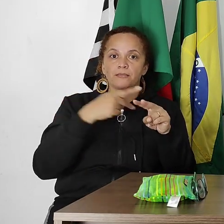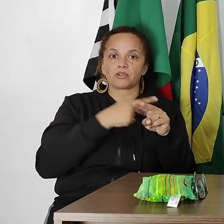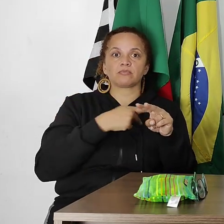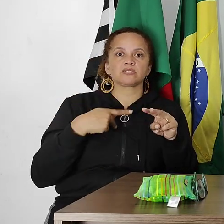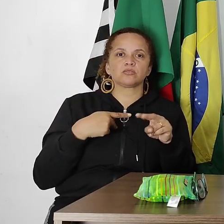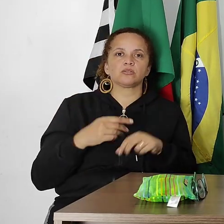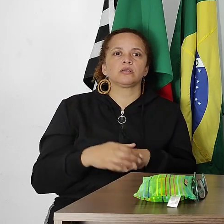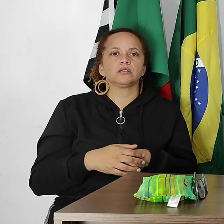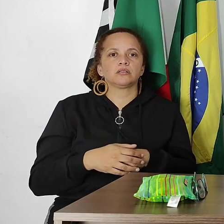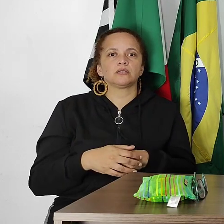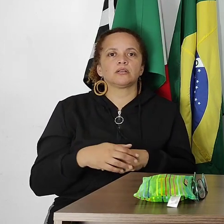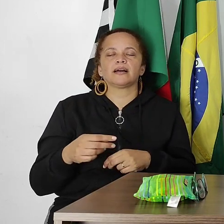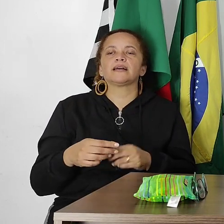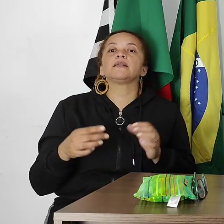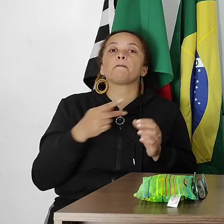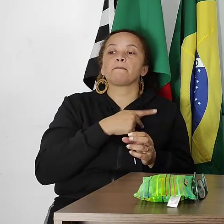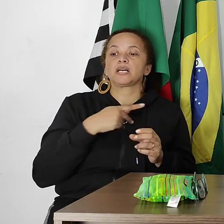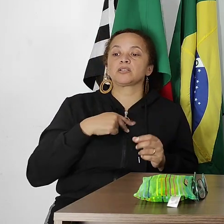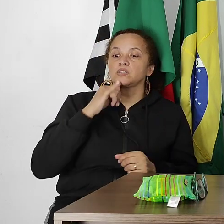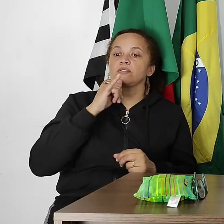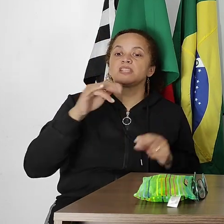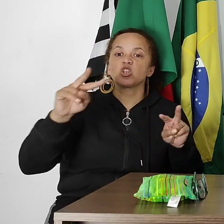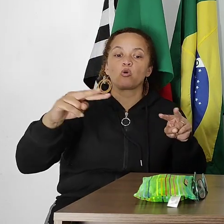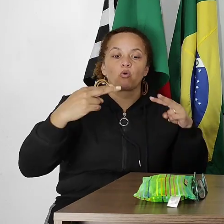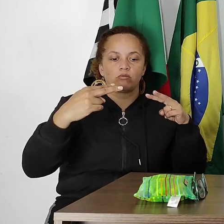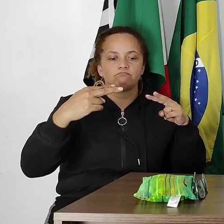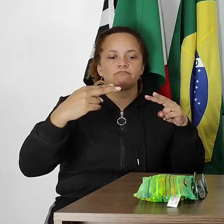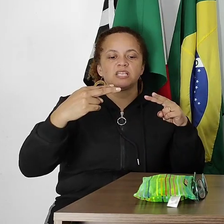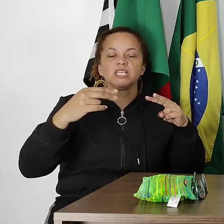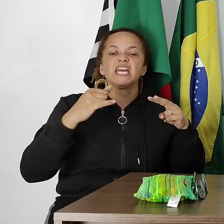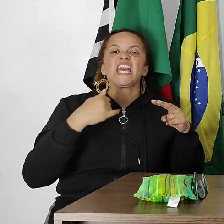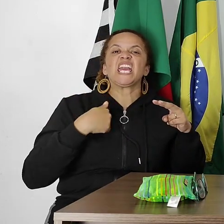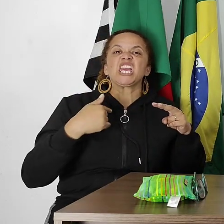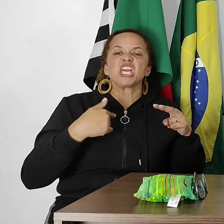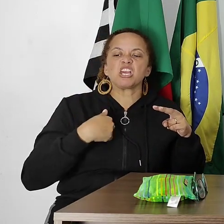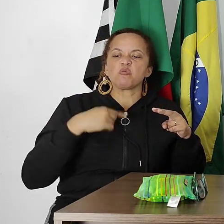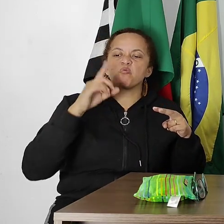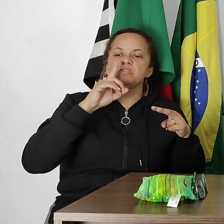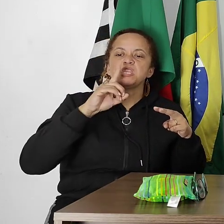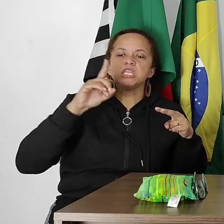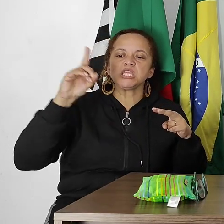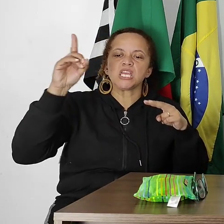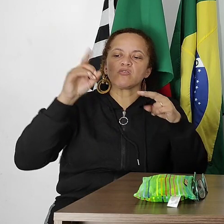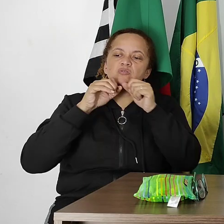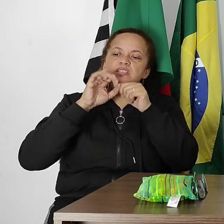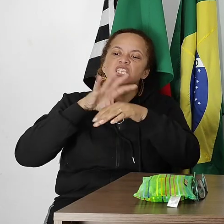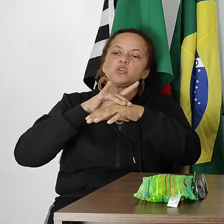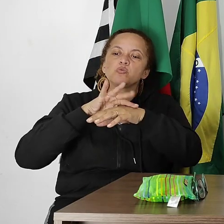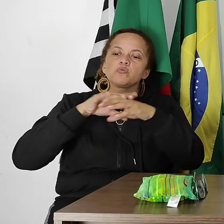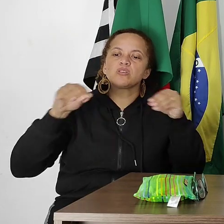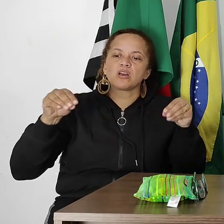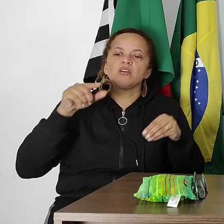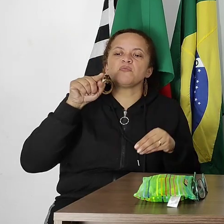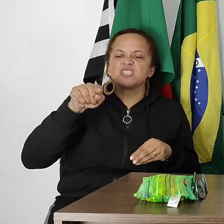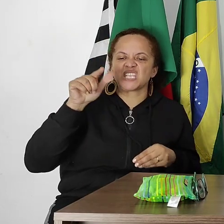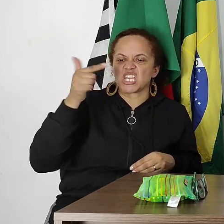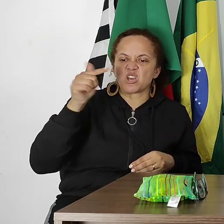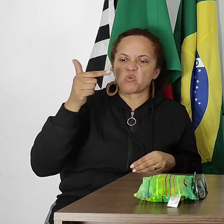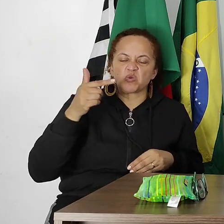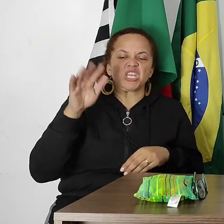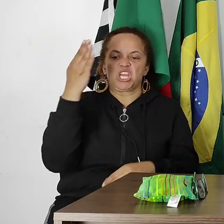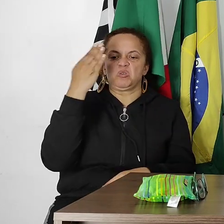mim, no fundo dos meus olhos, eu sou o Deus que te sara. Você não tem labirintite, você